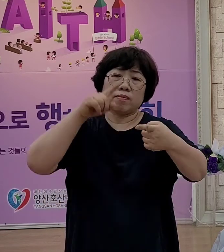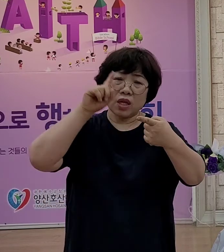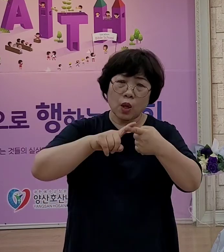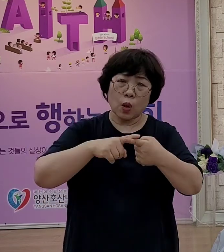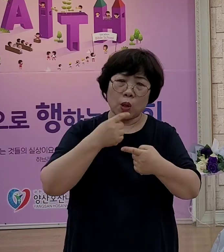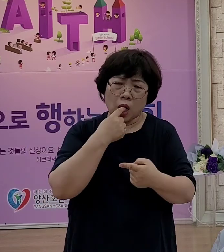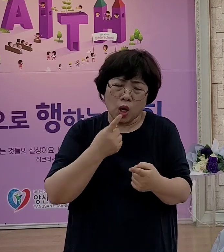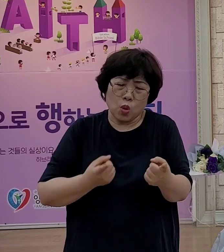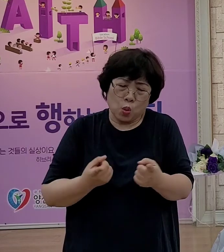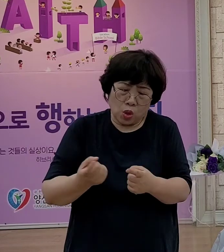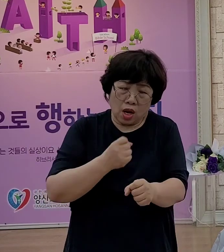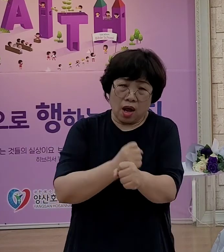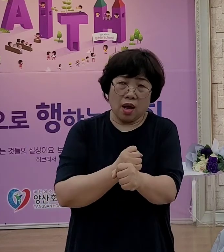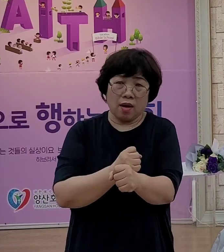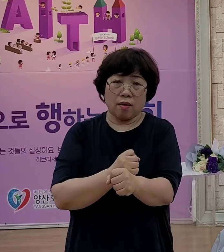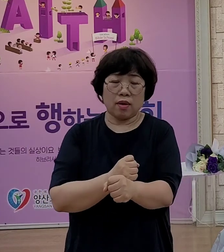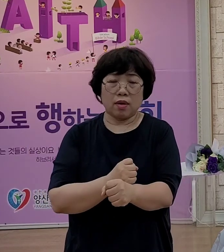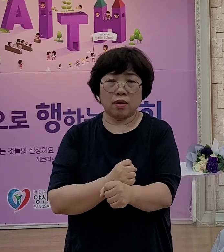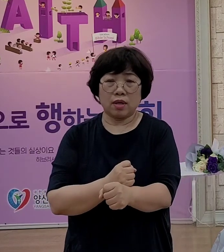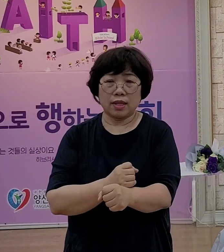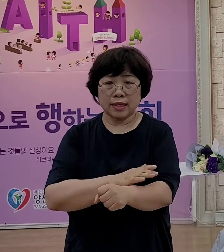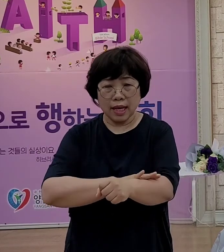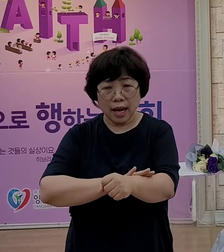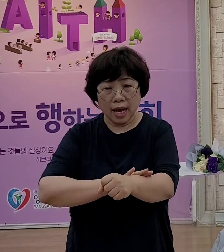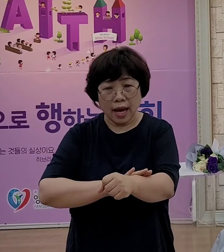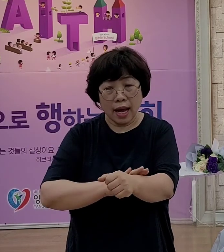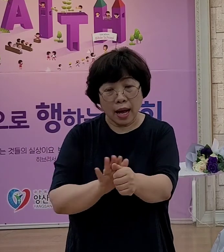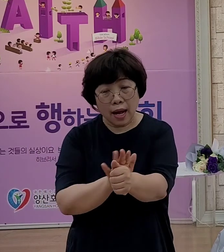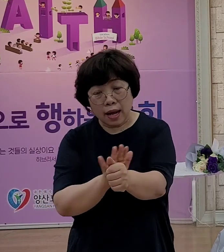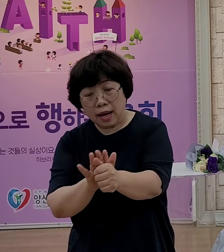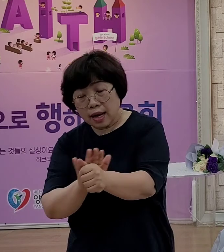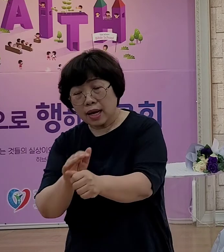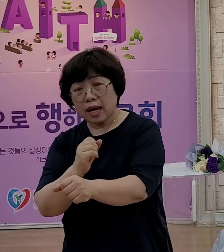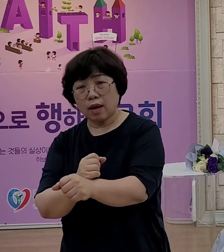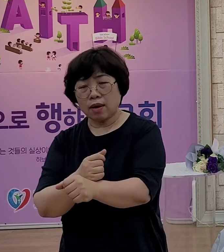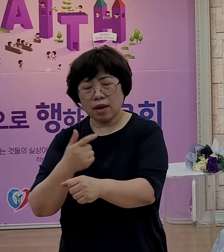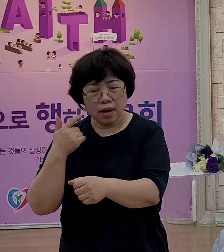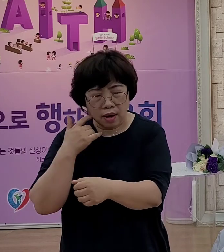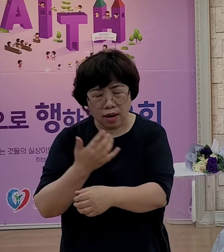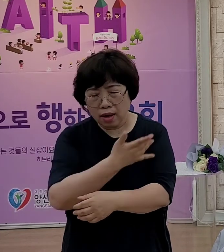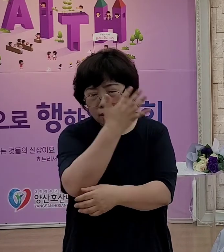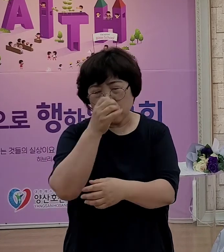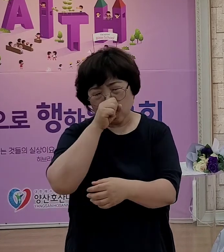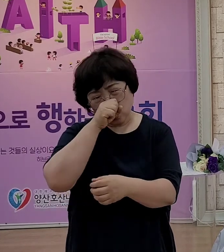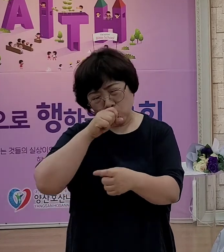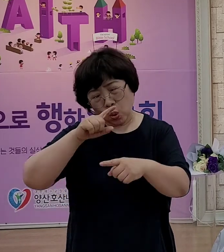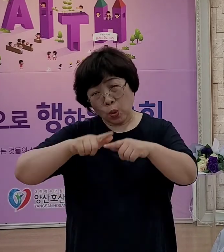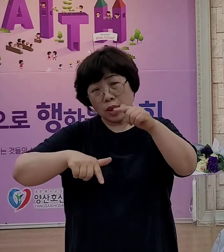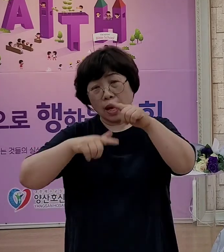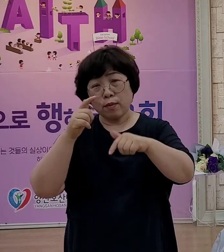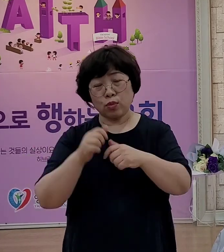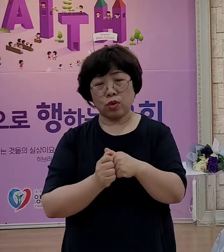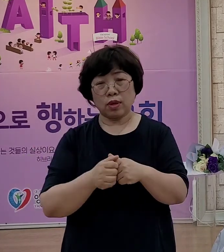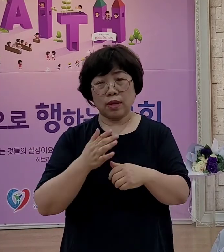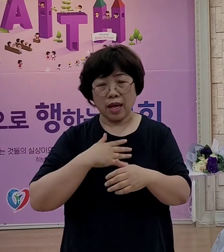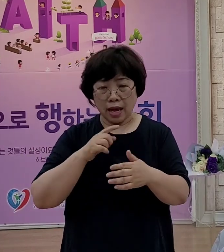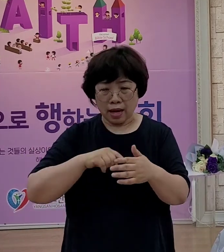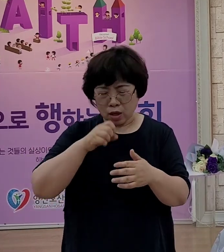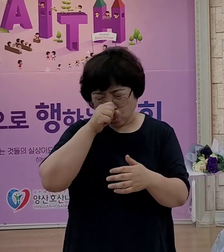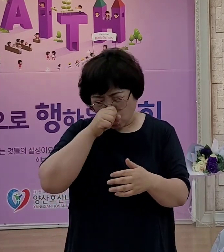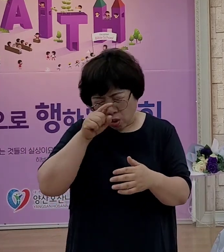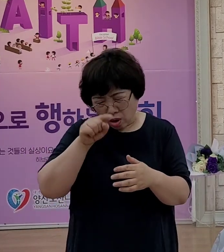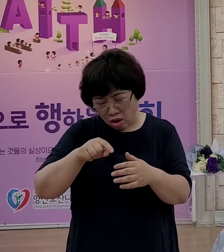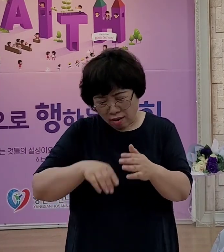혀를 제어하고 잘 관리하고 아름답고 좋은 나무로 내 안에 선한 것이 가득 찰